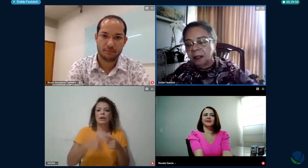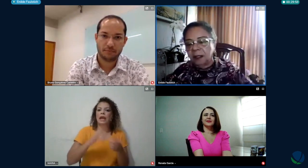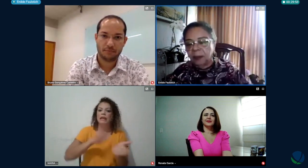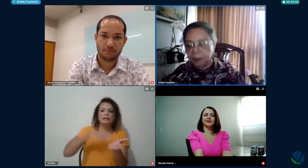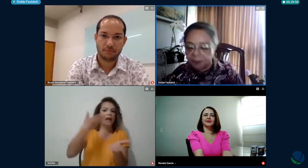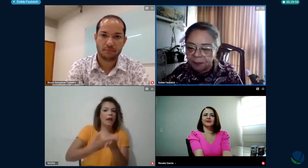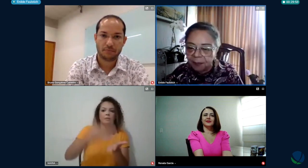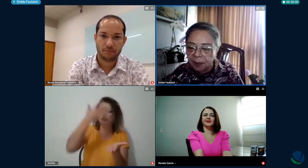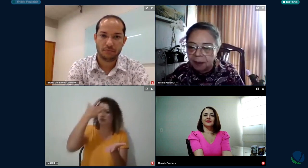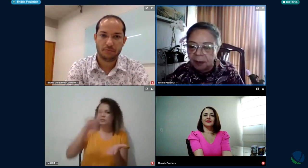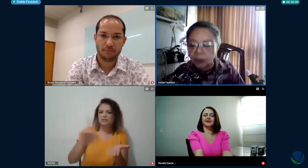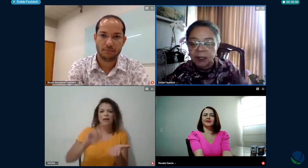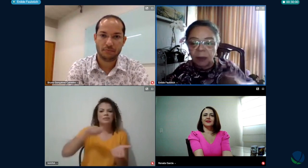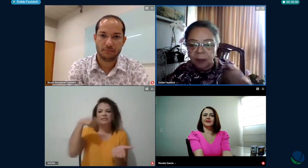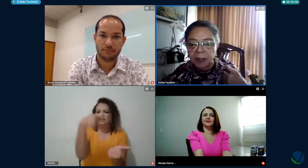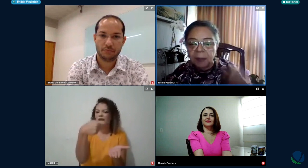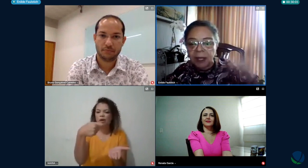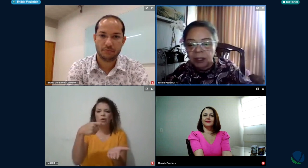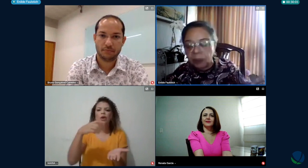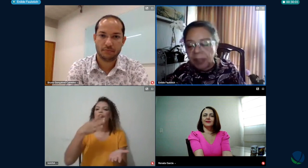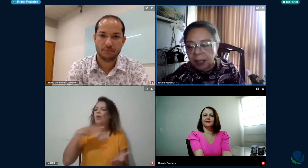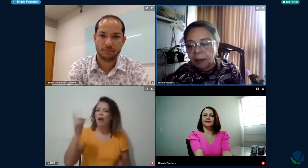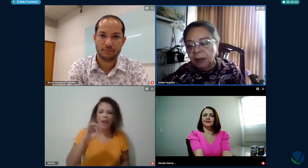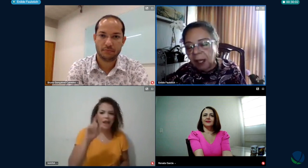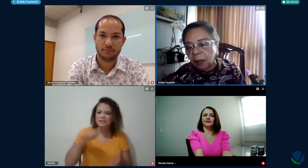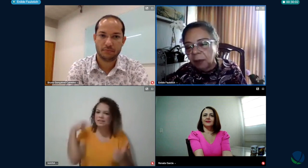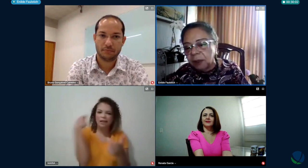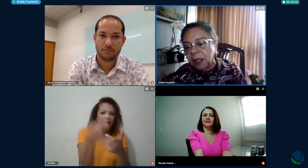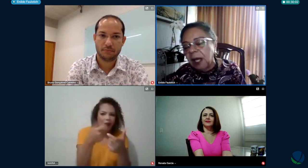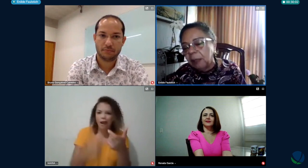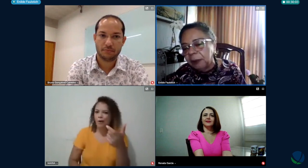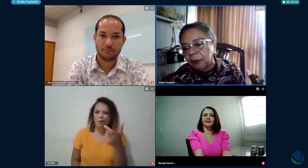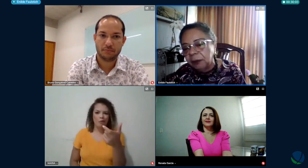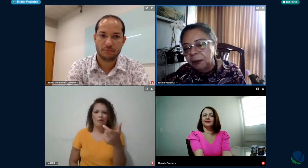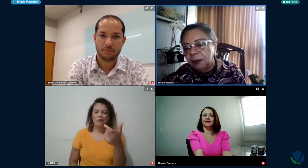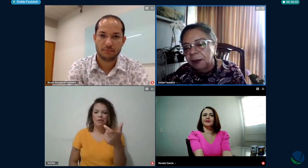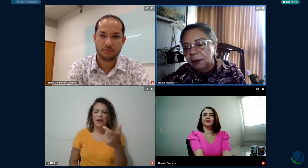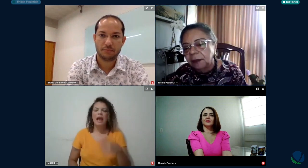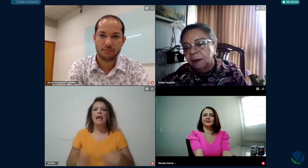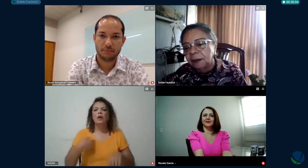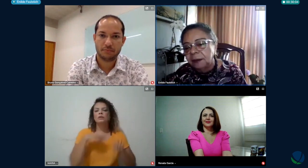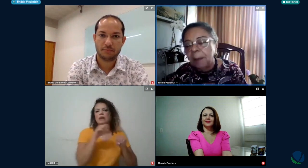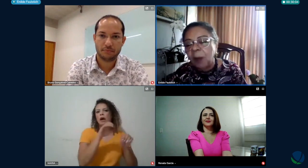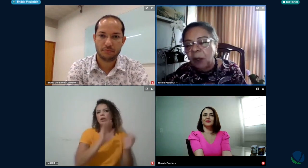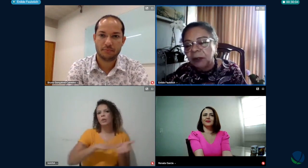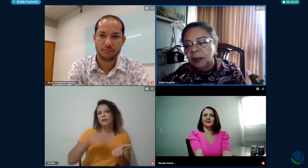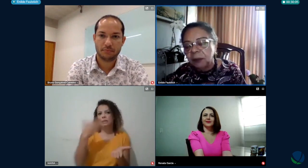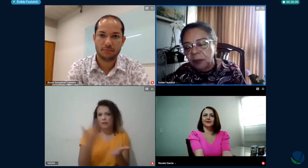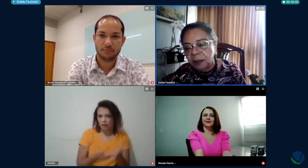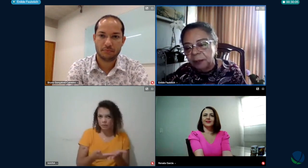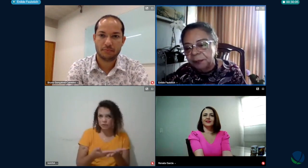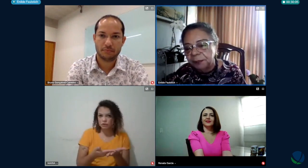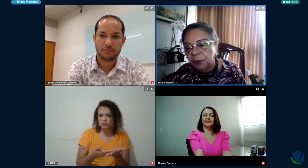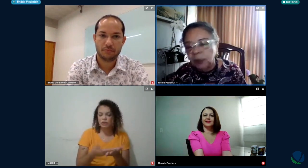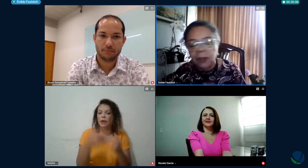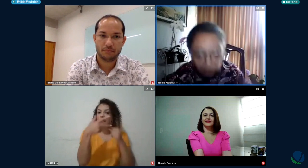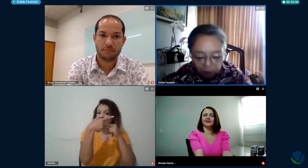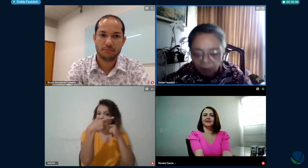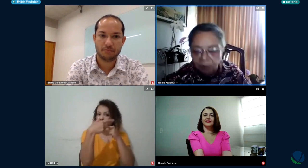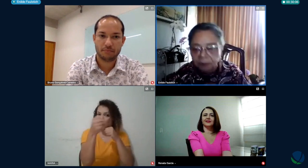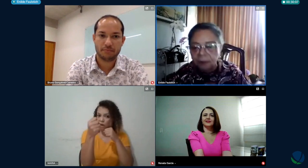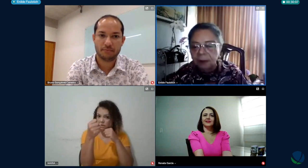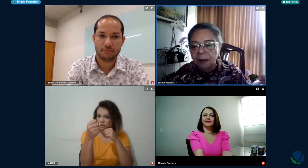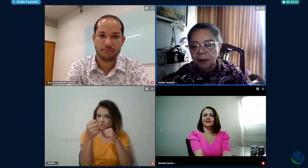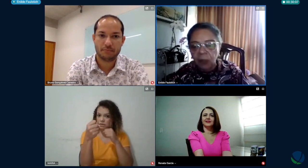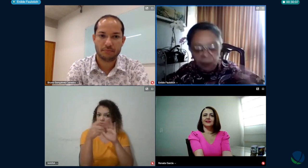conhece aquele sinal. Então, você não imagina o que é eu dar aula com intérprete. Na pós-graduação, eu tenho que ficar